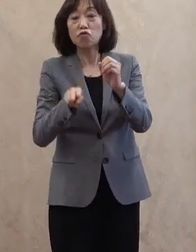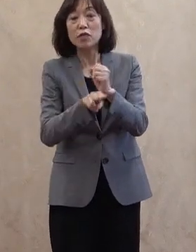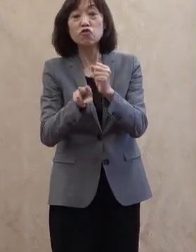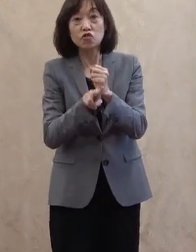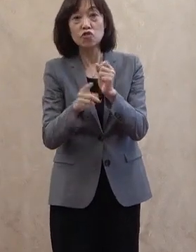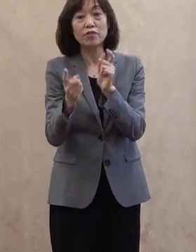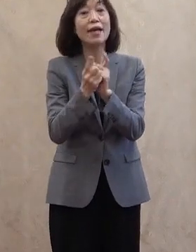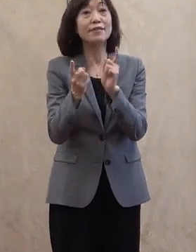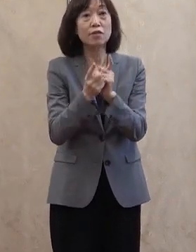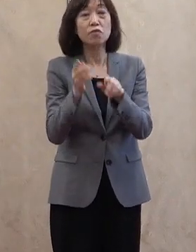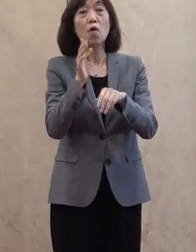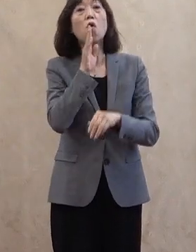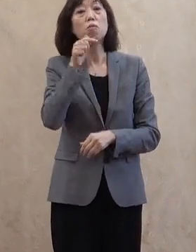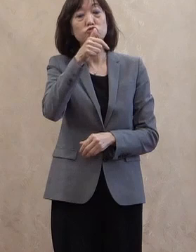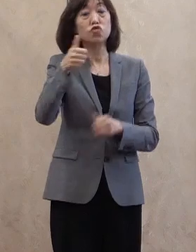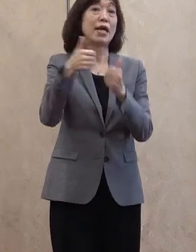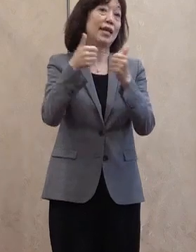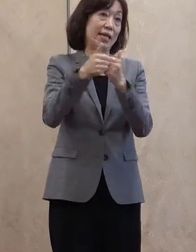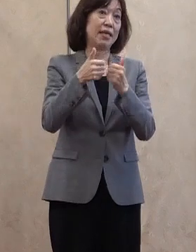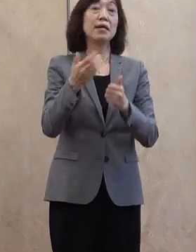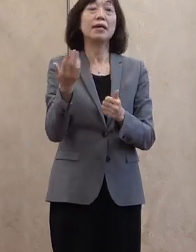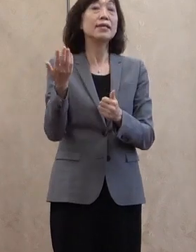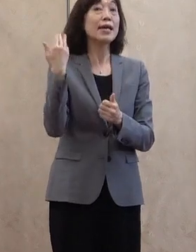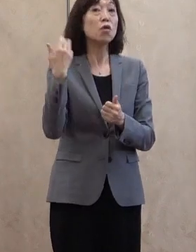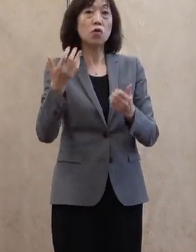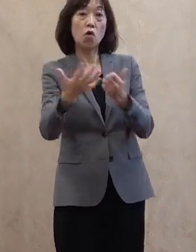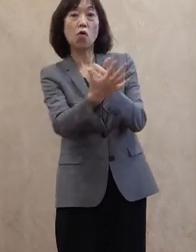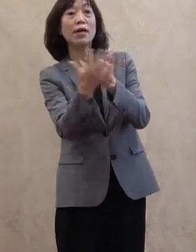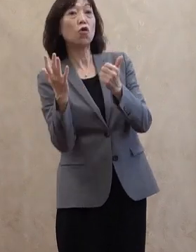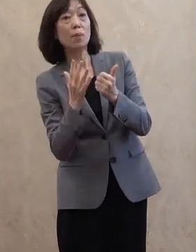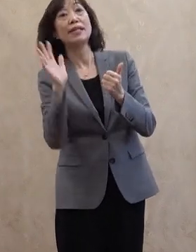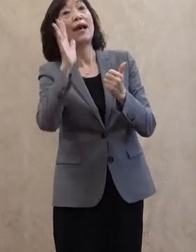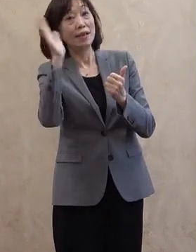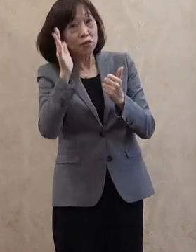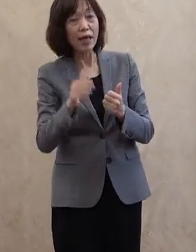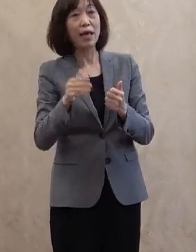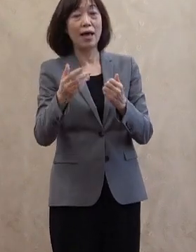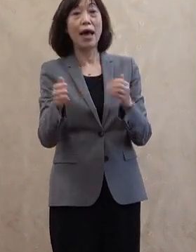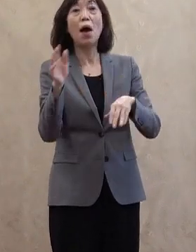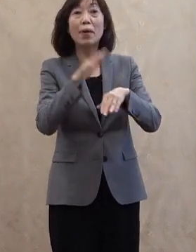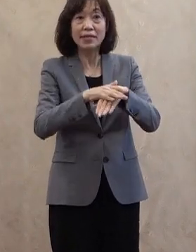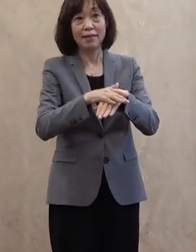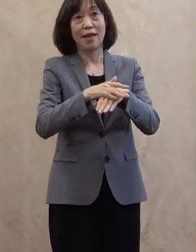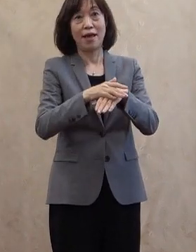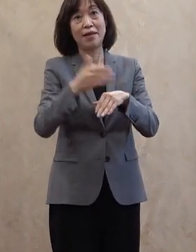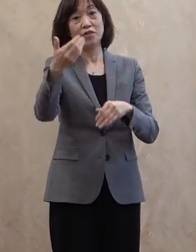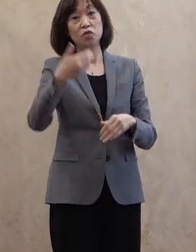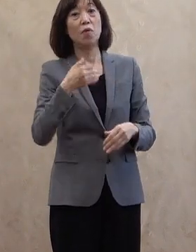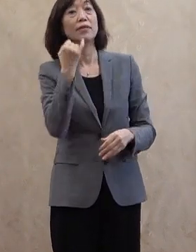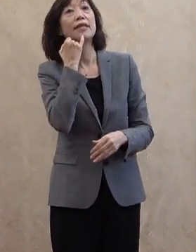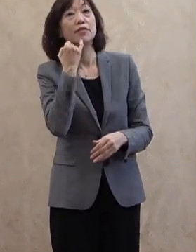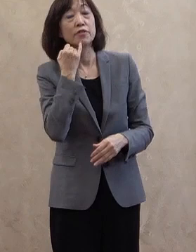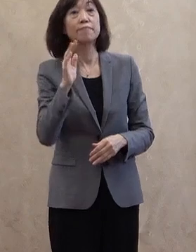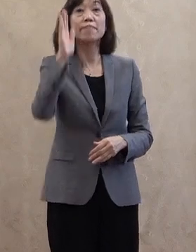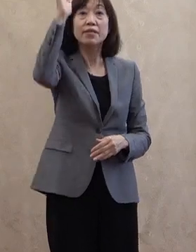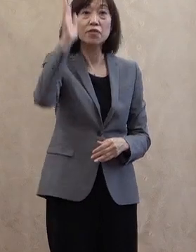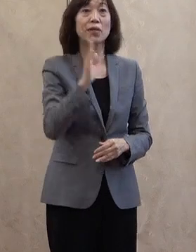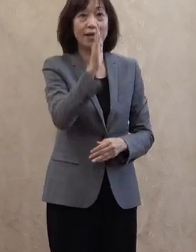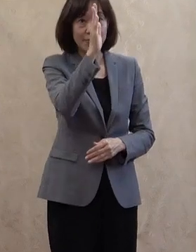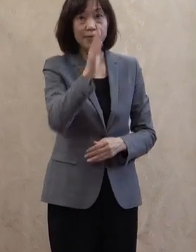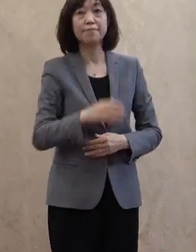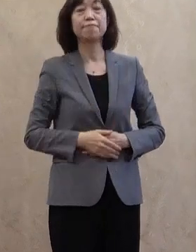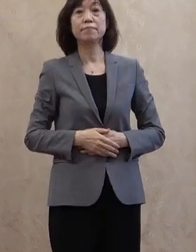係るご質問も先ほど囲みしておりませんので、合わせてお受けいたしますのでよろしくお願いいたします。それでは挙手願います。